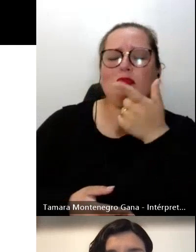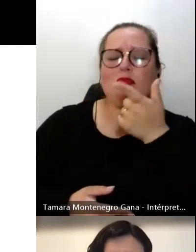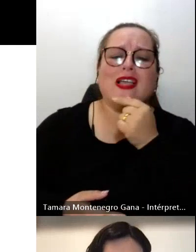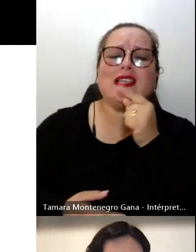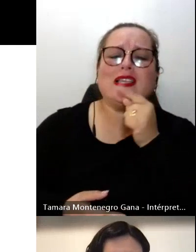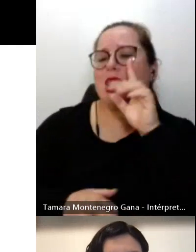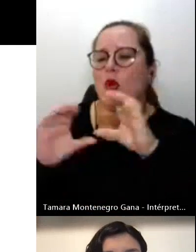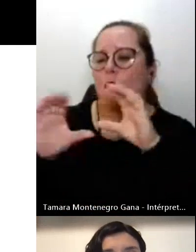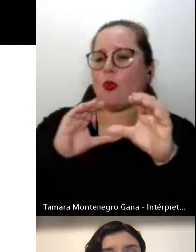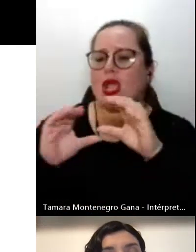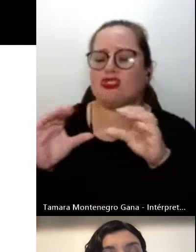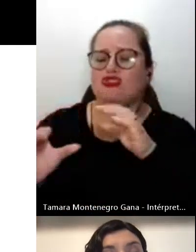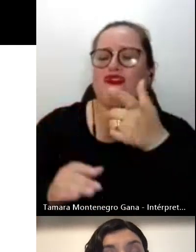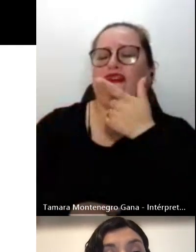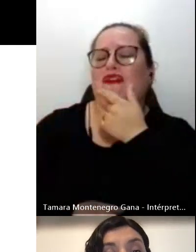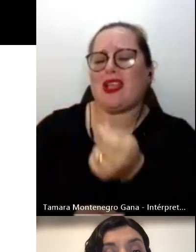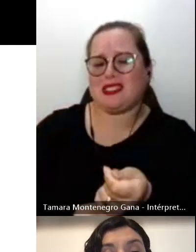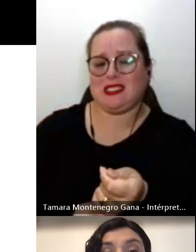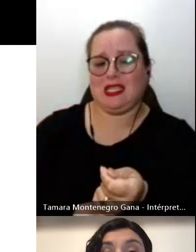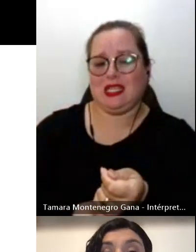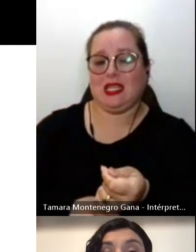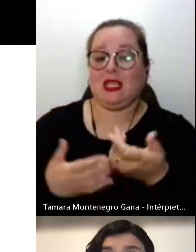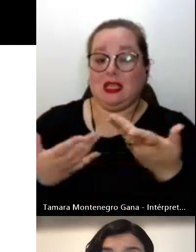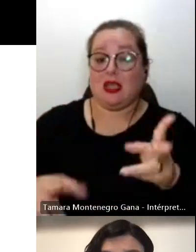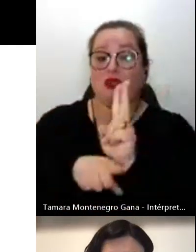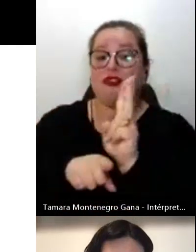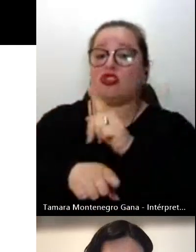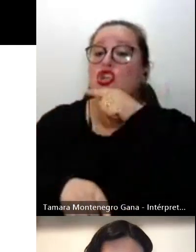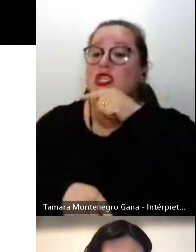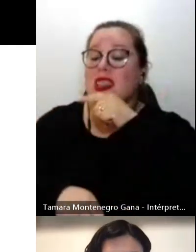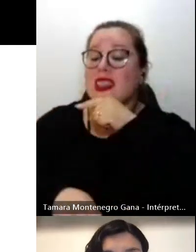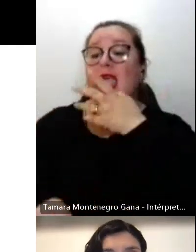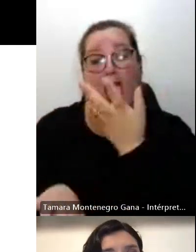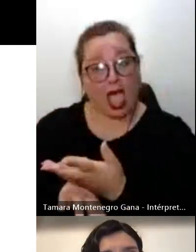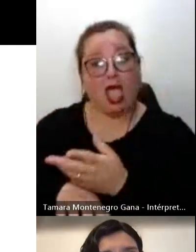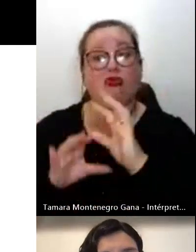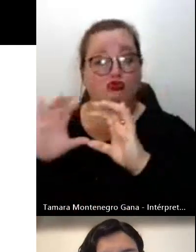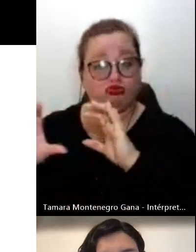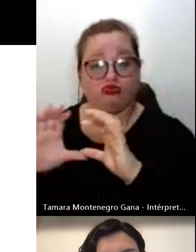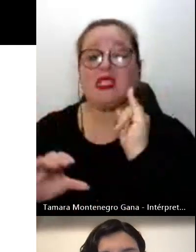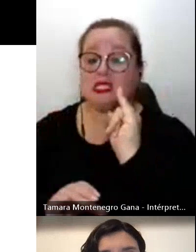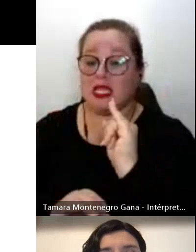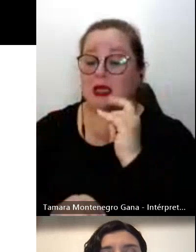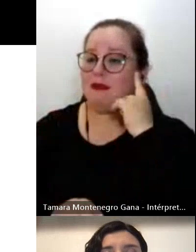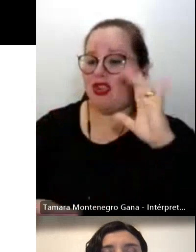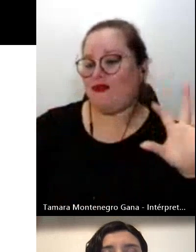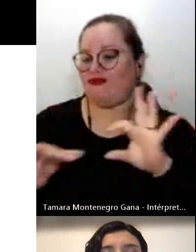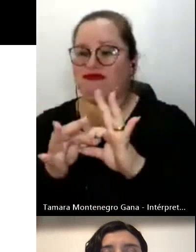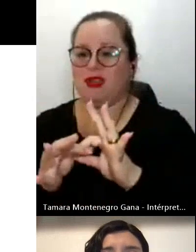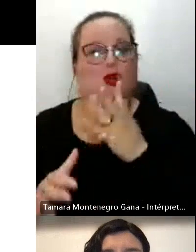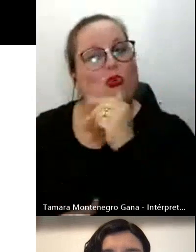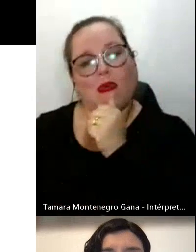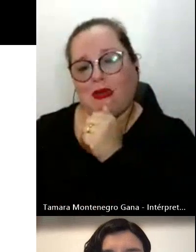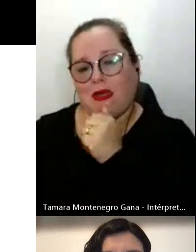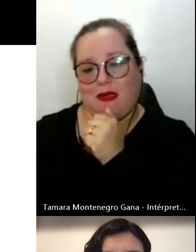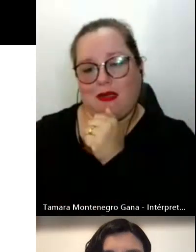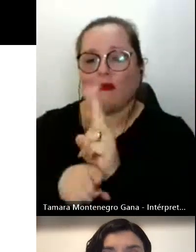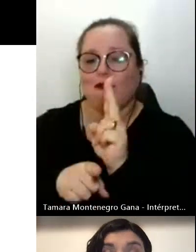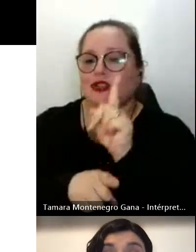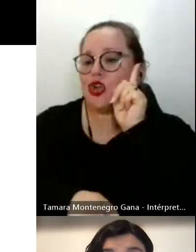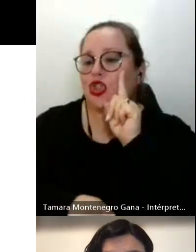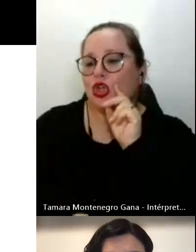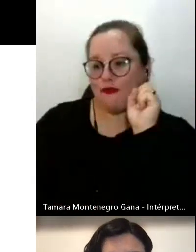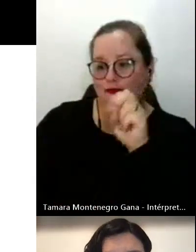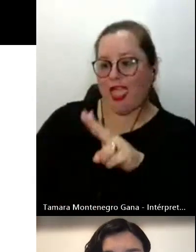comunicación fluida. Con el profesor oyente hay comunicación, pero no hay vínculo. El profesor sordo mira al niño sordo